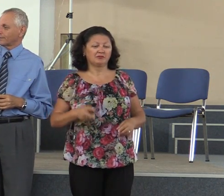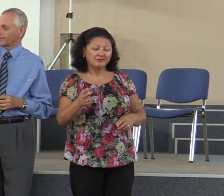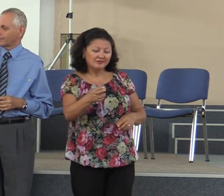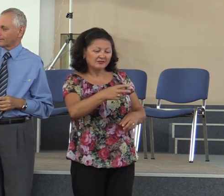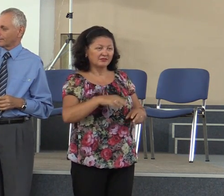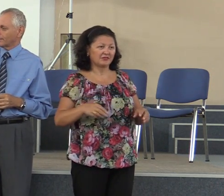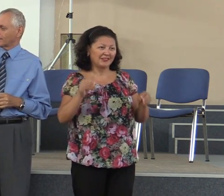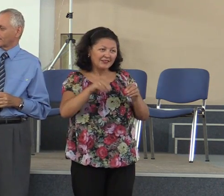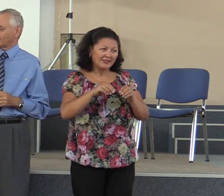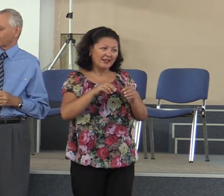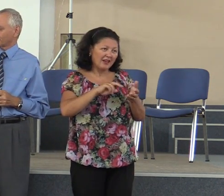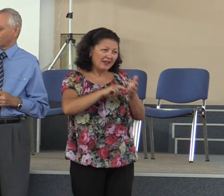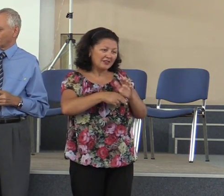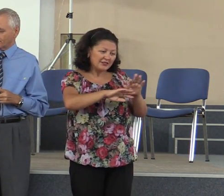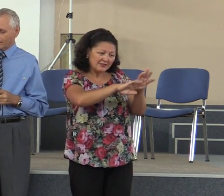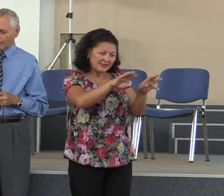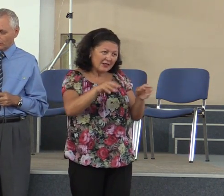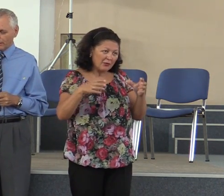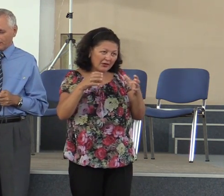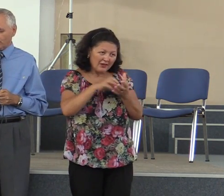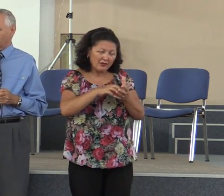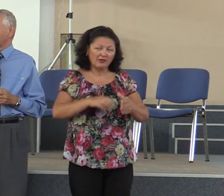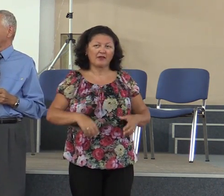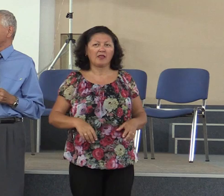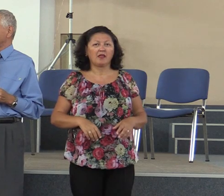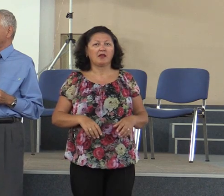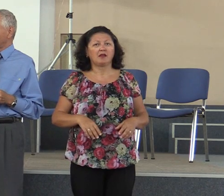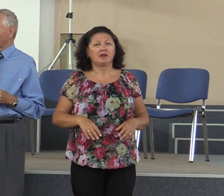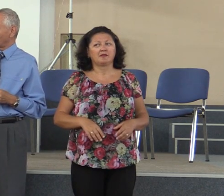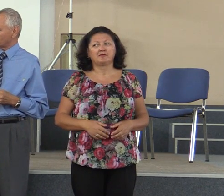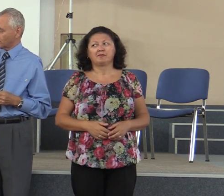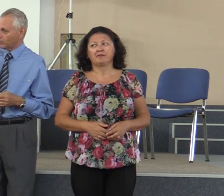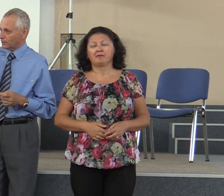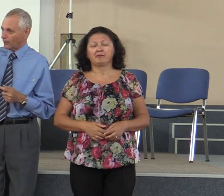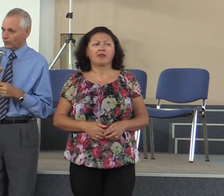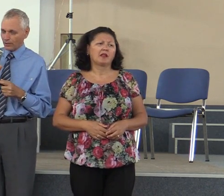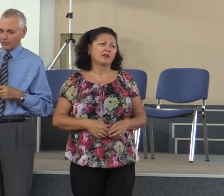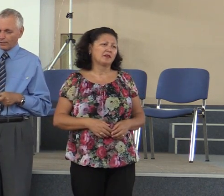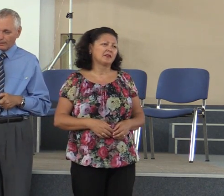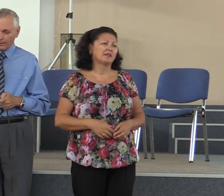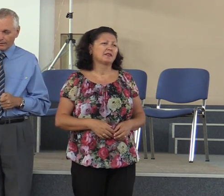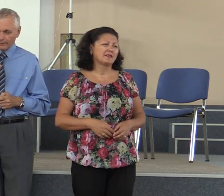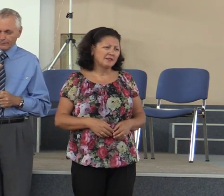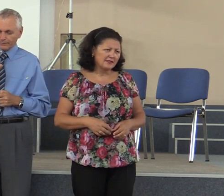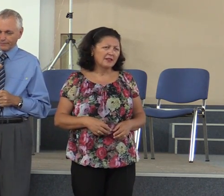the pieces of the world back together. Da, și va trece ceva timp când va fi ocupat să pună la loc